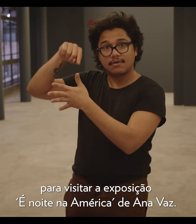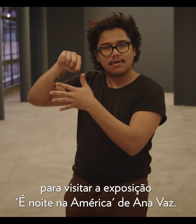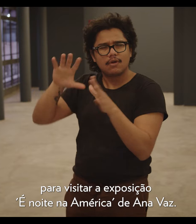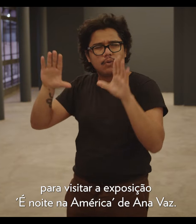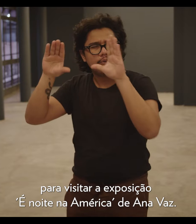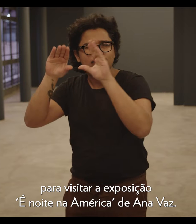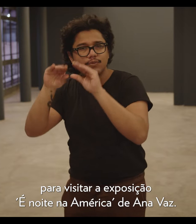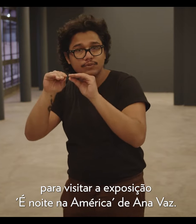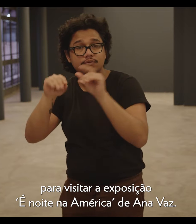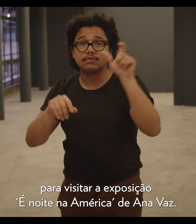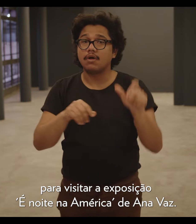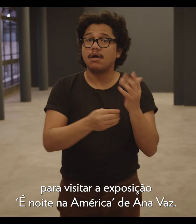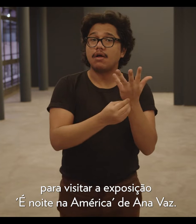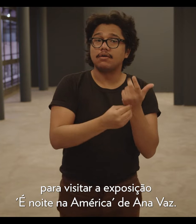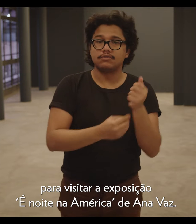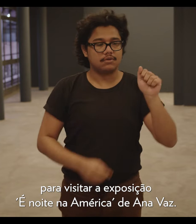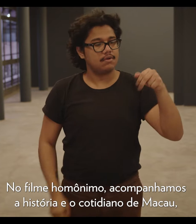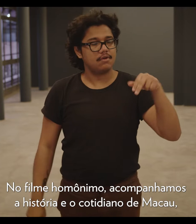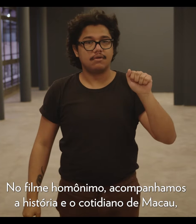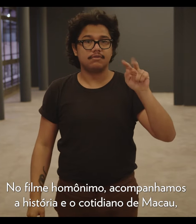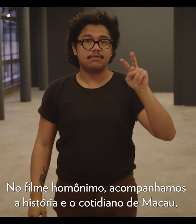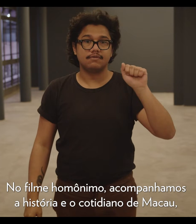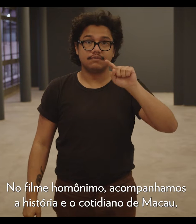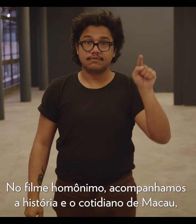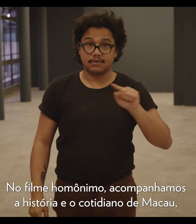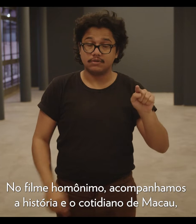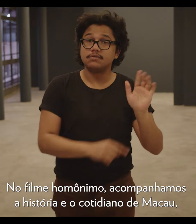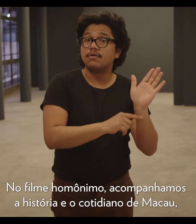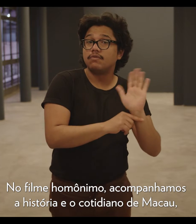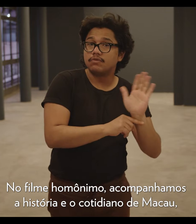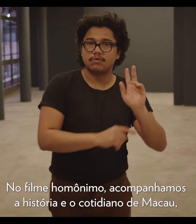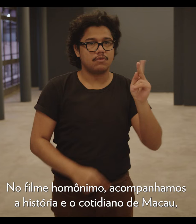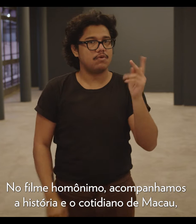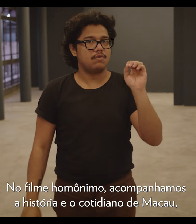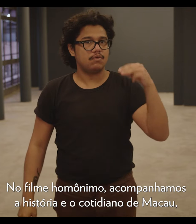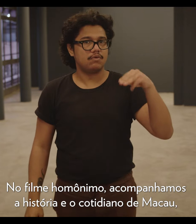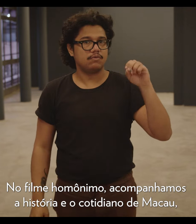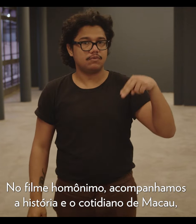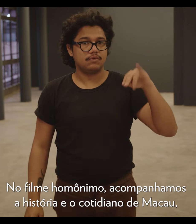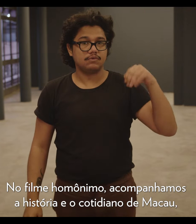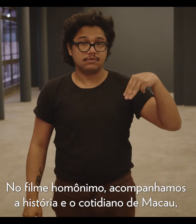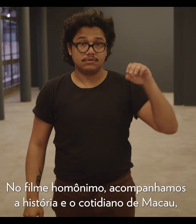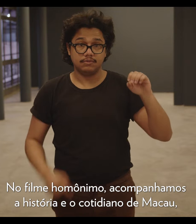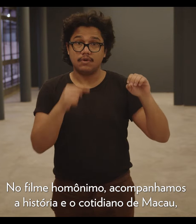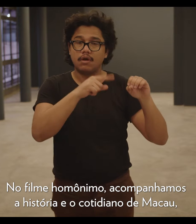a exposição A Noite na América, de Ana Vaz, no filme homônimo,